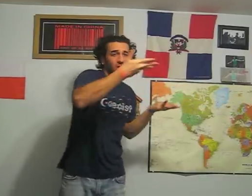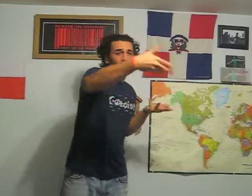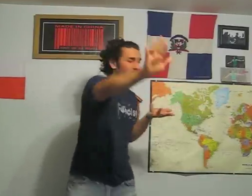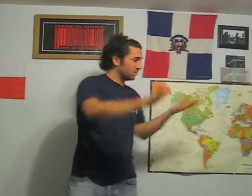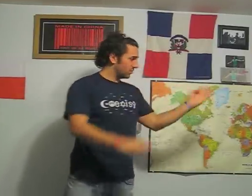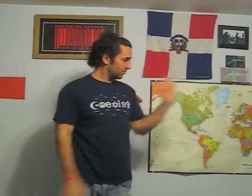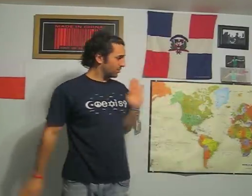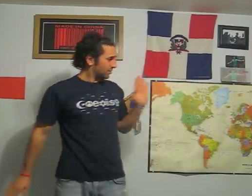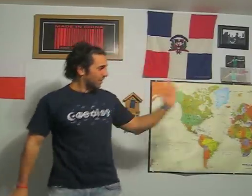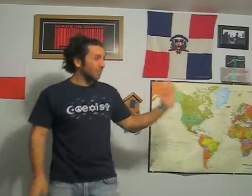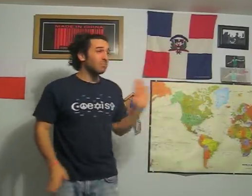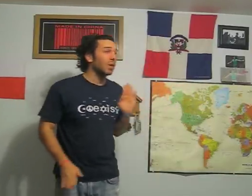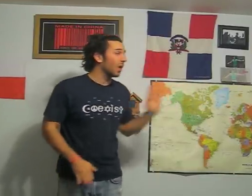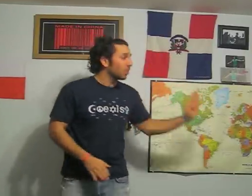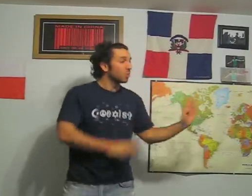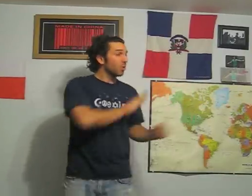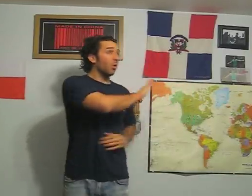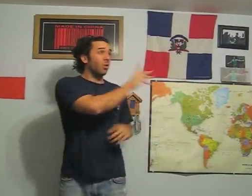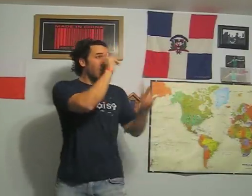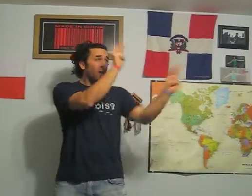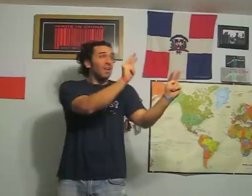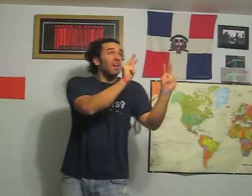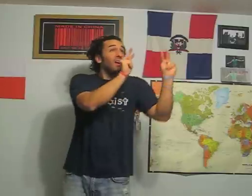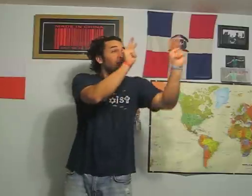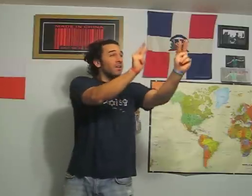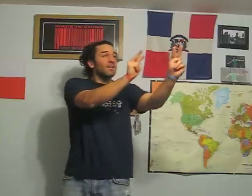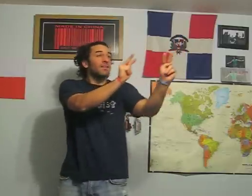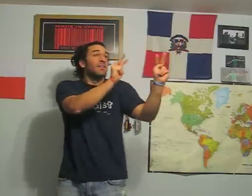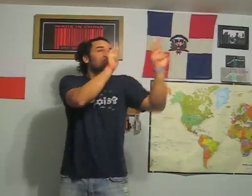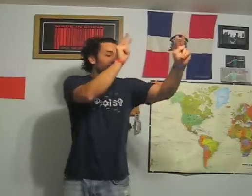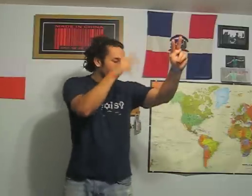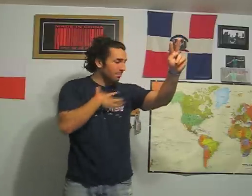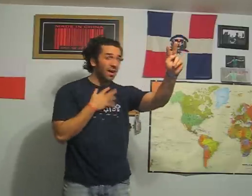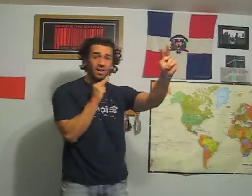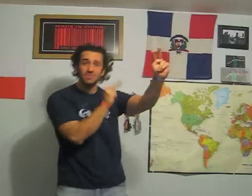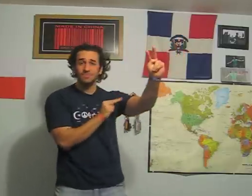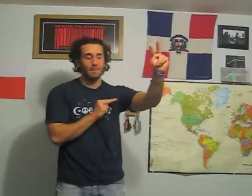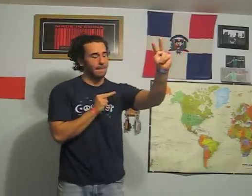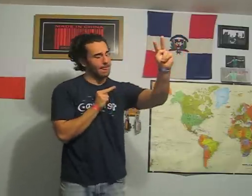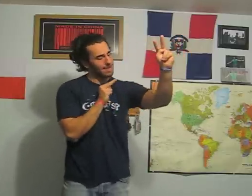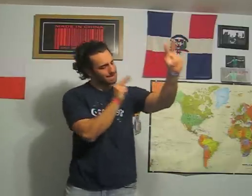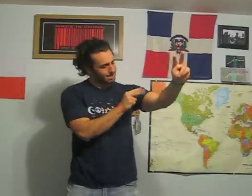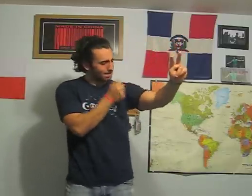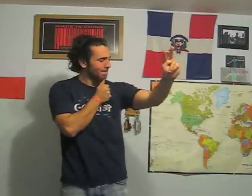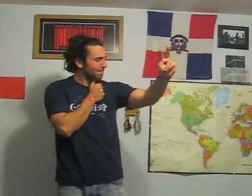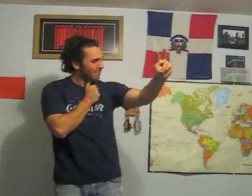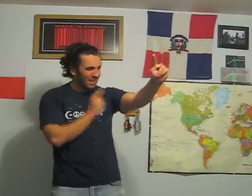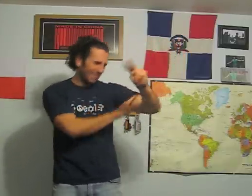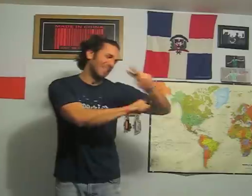que viene de tus sentimientos Yo quisiera ser, sé por qué en tu despertaras